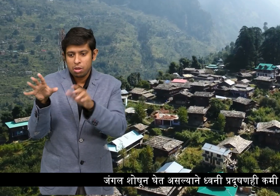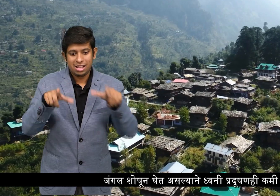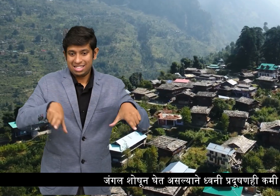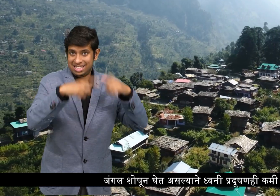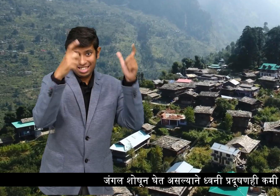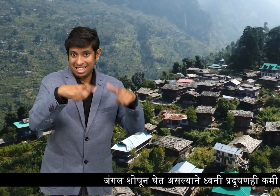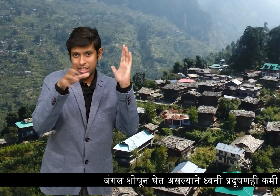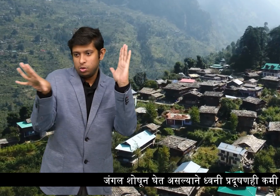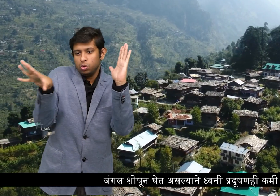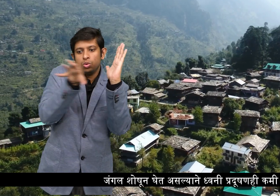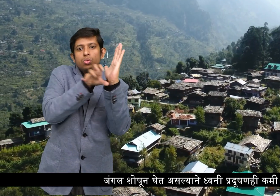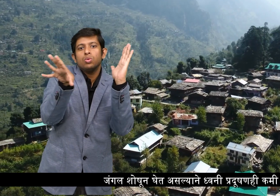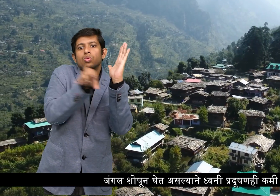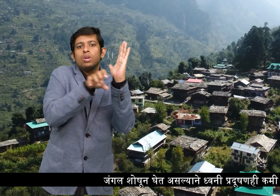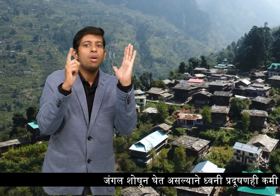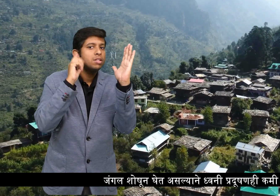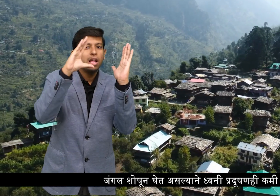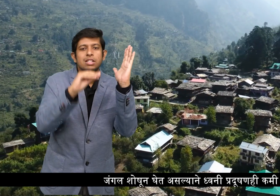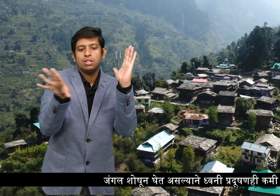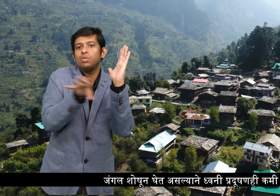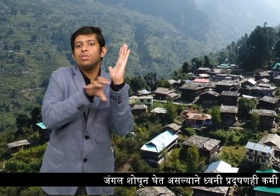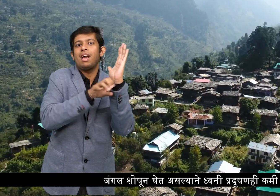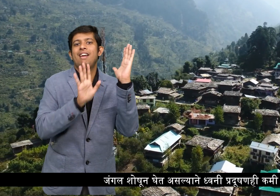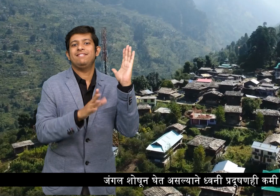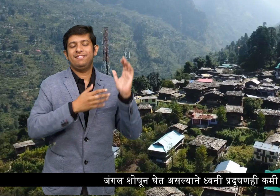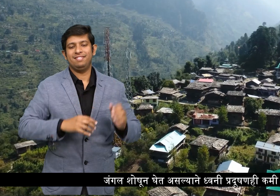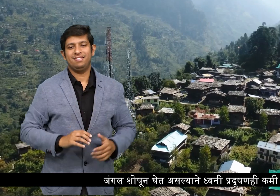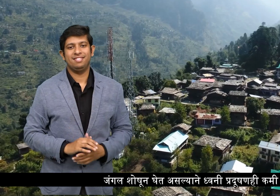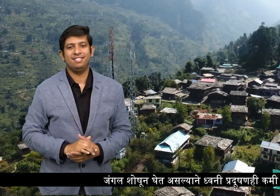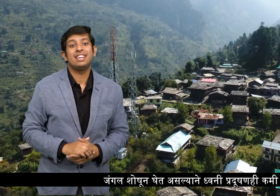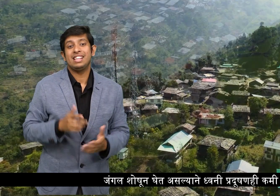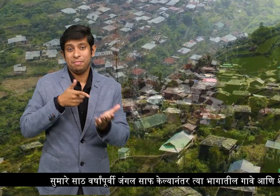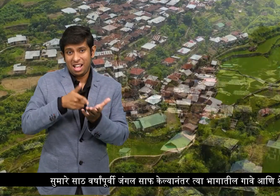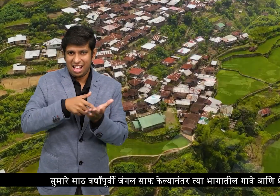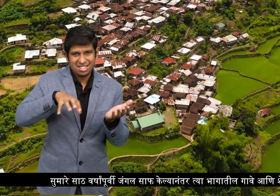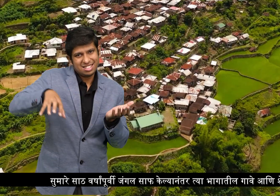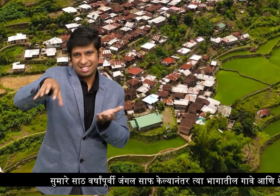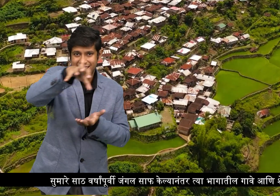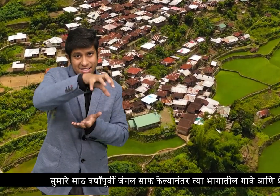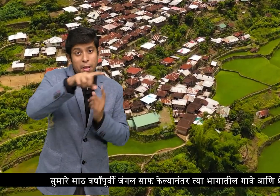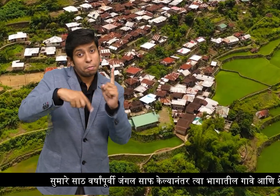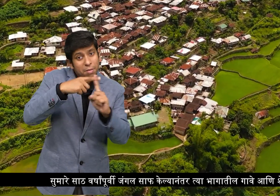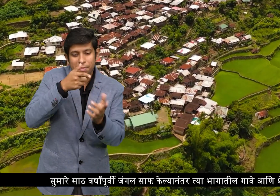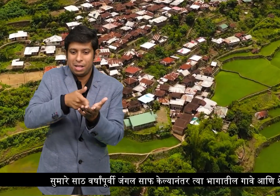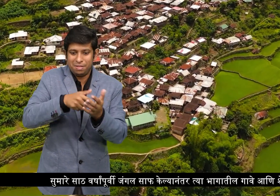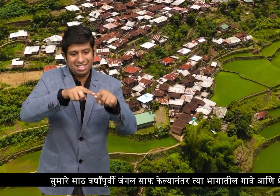शोषून घेत असल्याने ध्वनी प्रदूषणही कमी होते. सुमारे 60 वर्षांपूर्वी जंगल